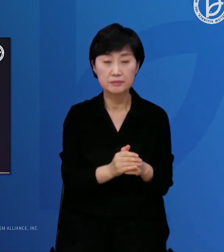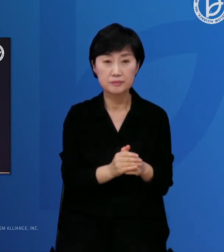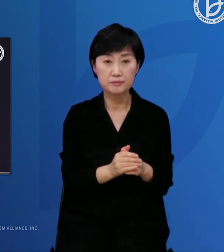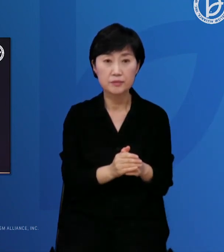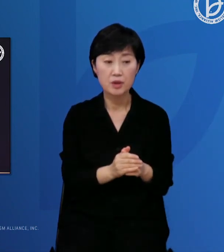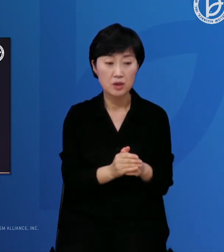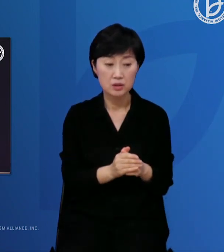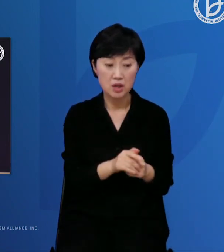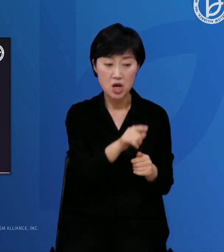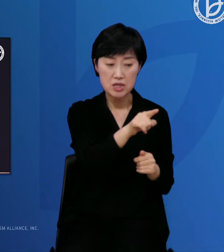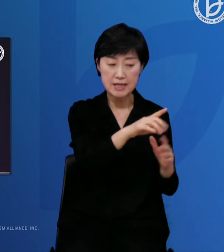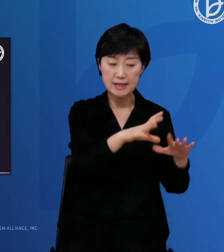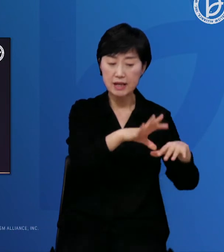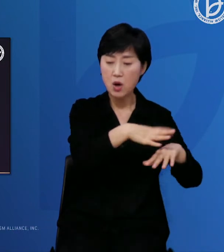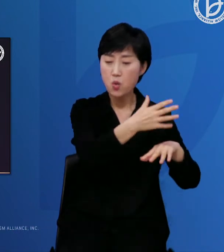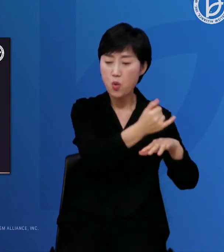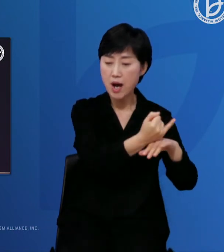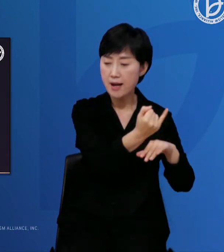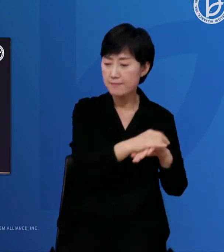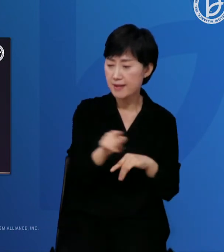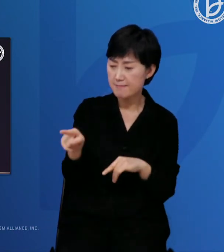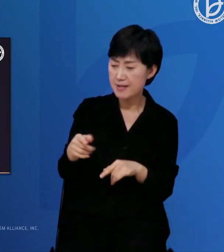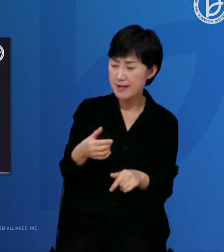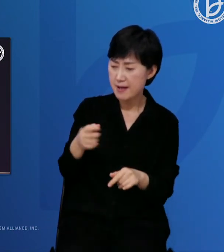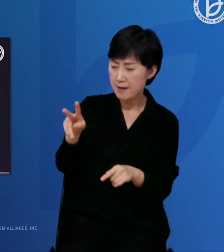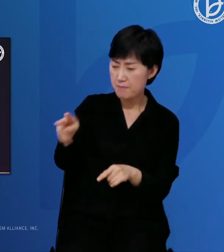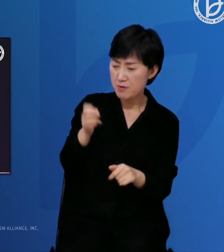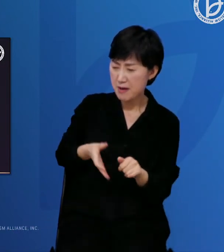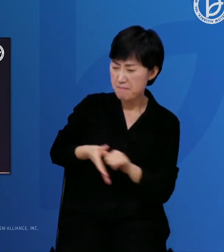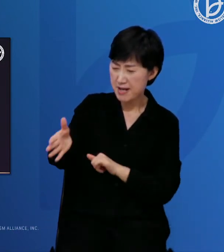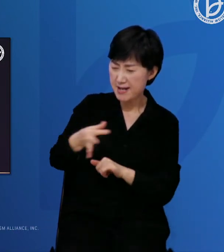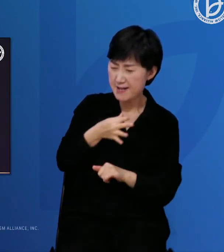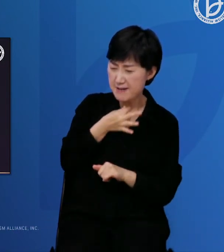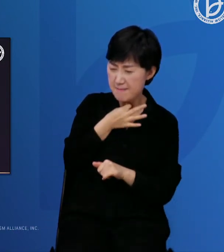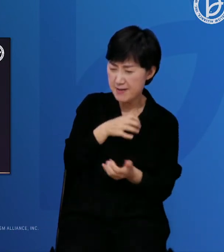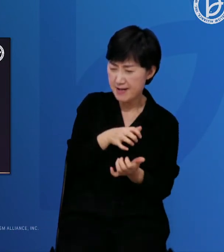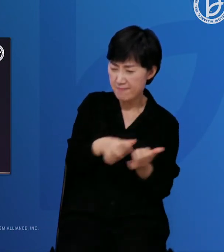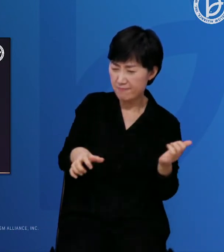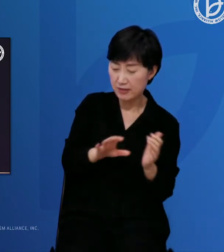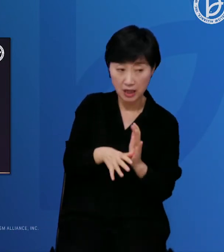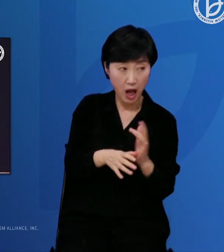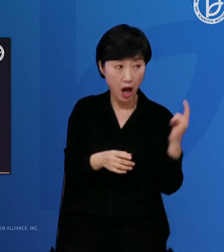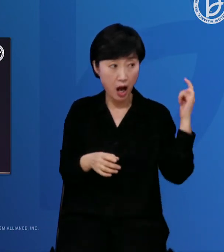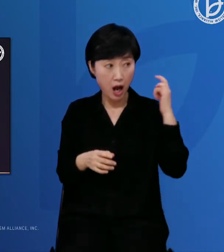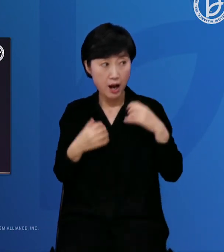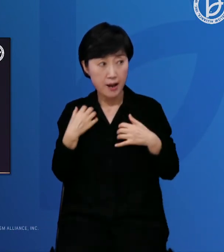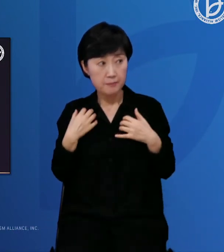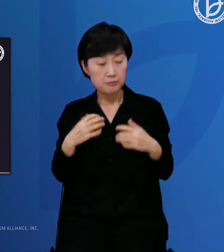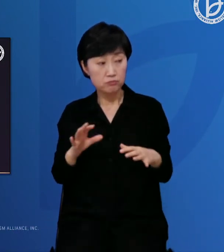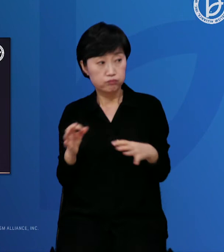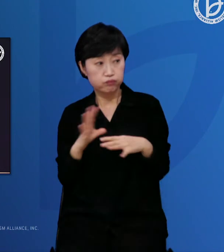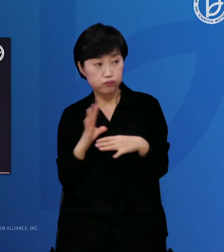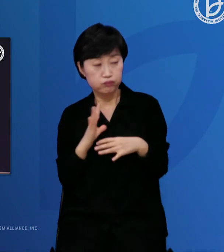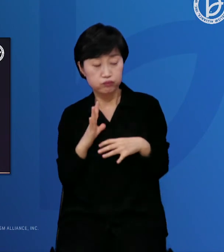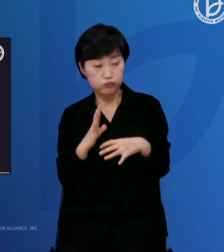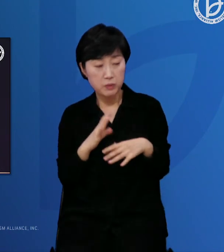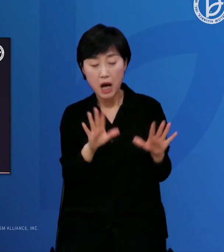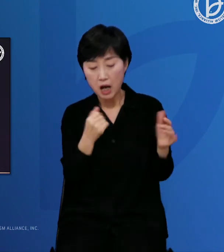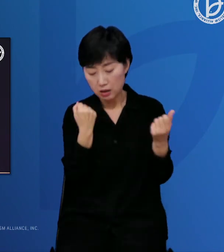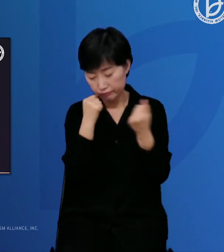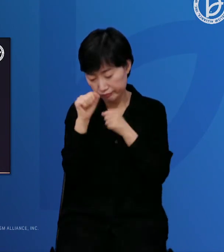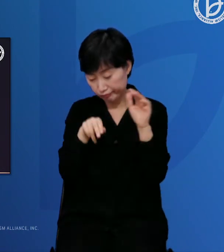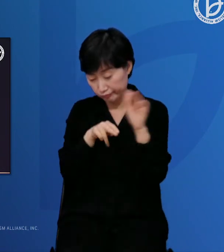이세벨이 그 죽이려고 하니까 혼자서 도망해서 로뎀 나무 밑에 쓰러져서 나는 더